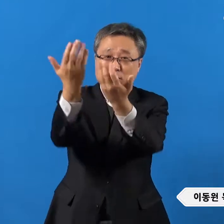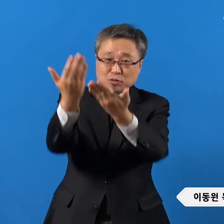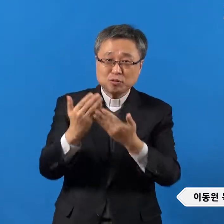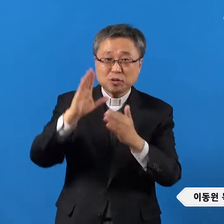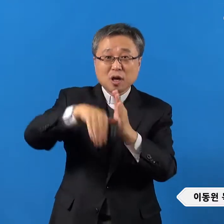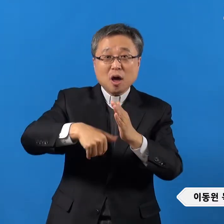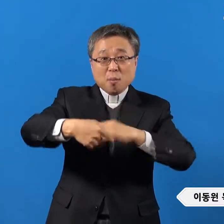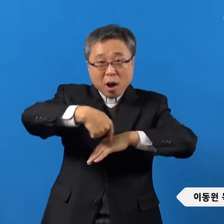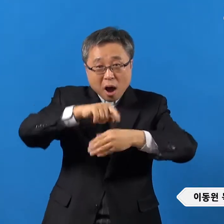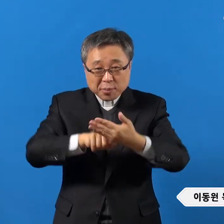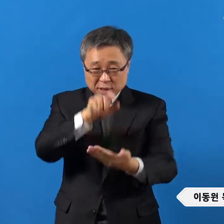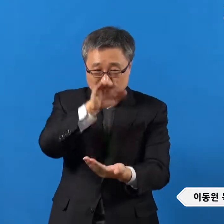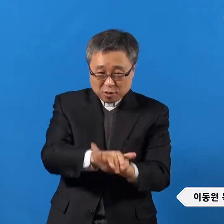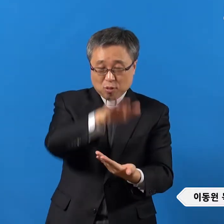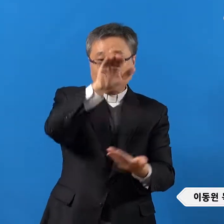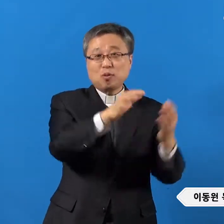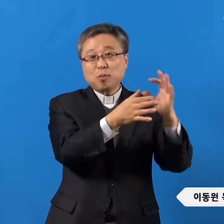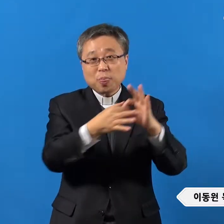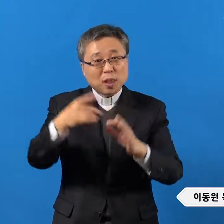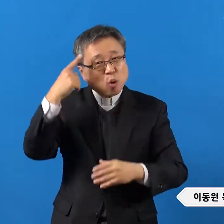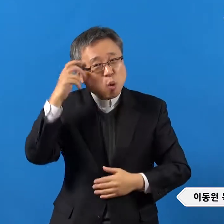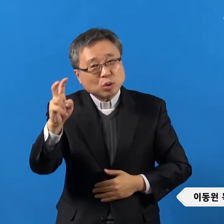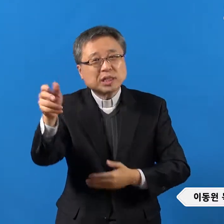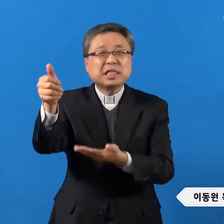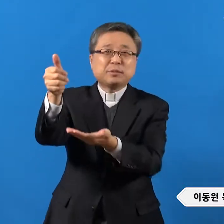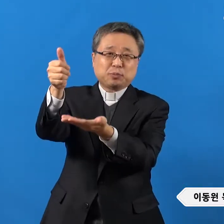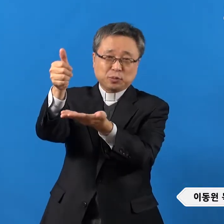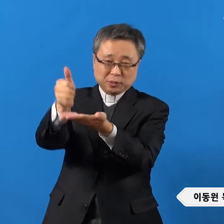마음이 뜨거워지면서 혹시 이분이